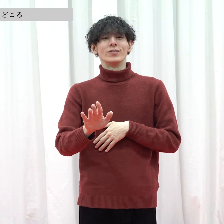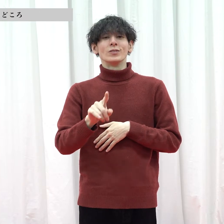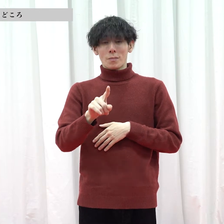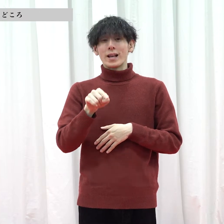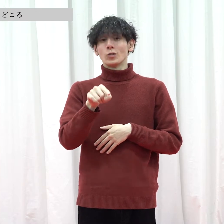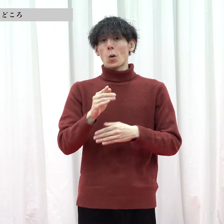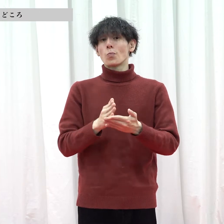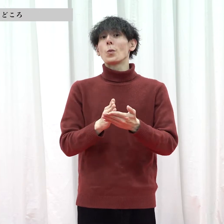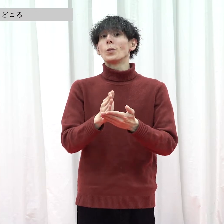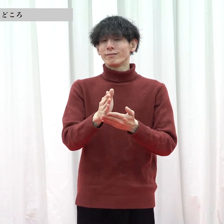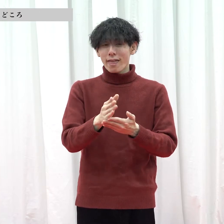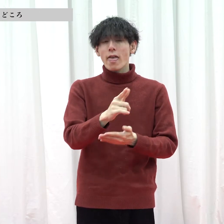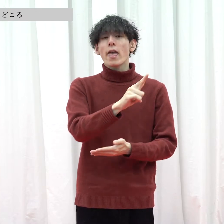るということを、